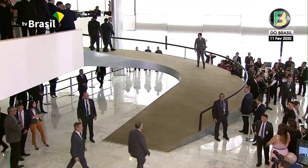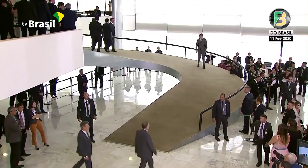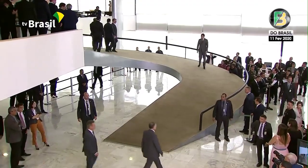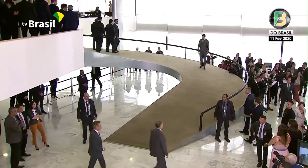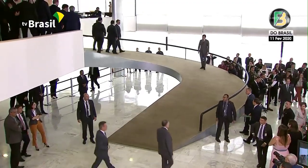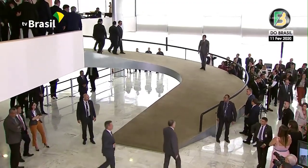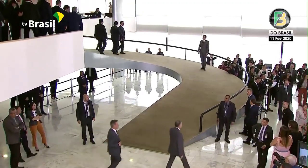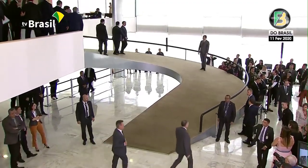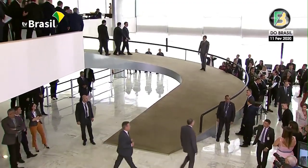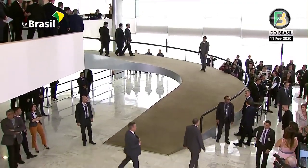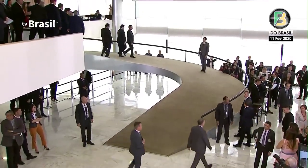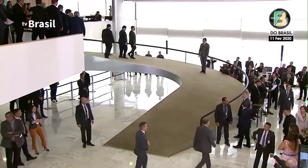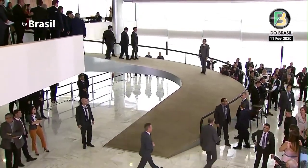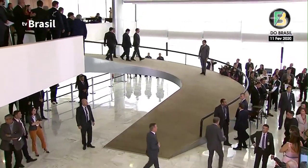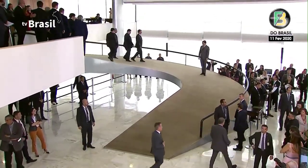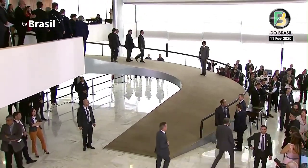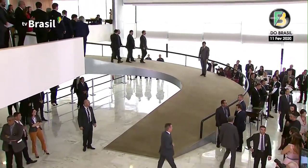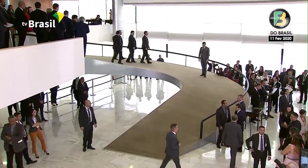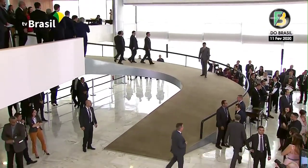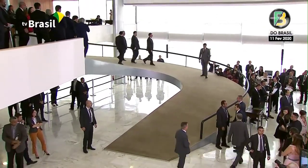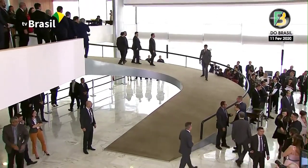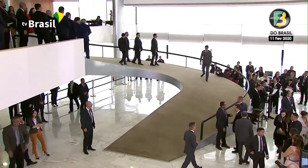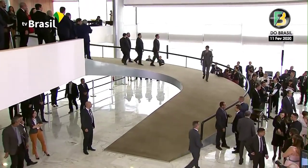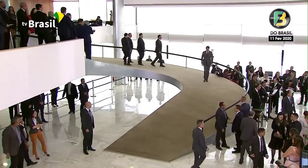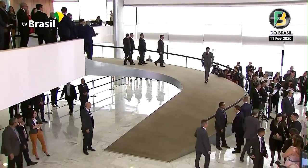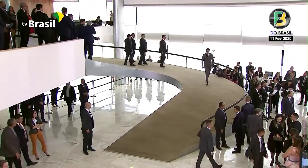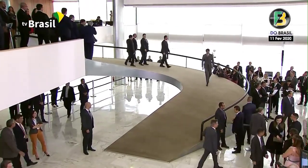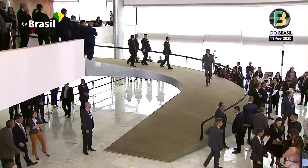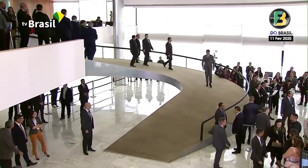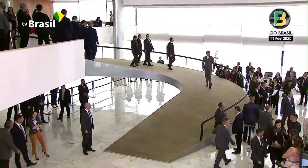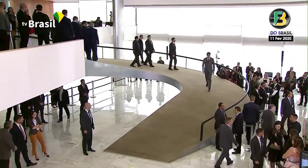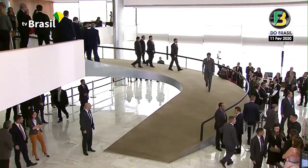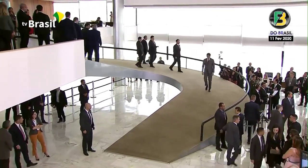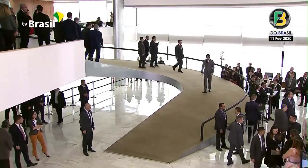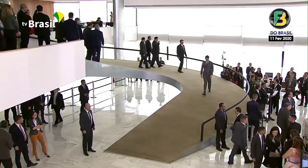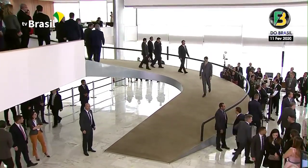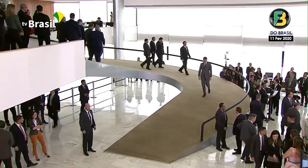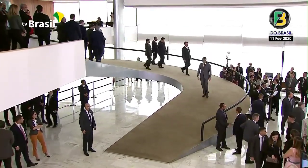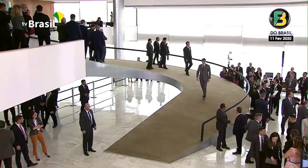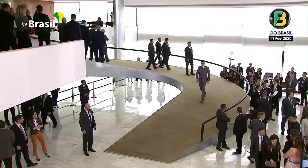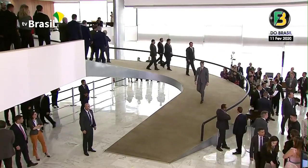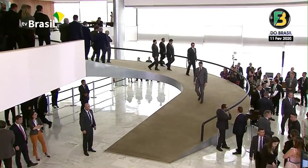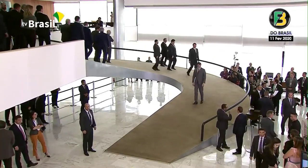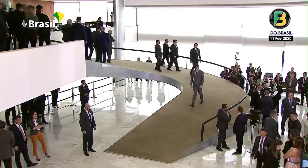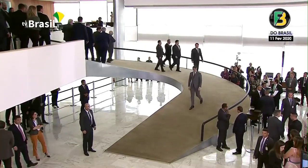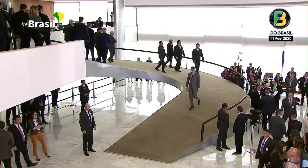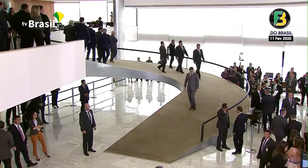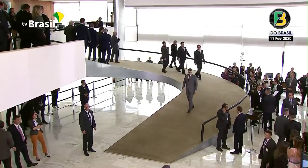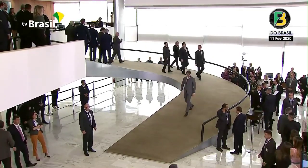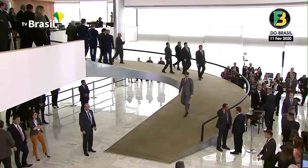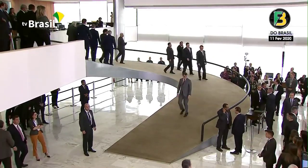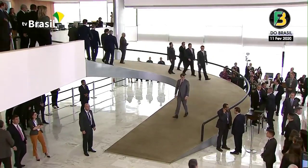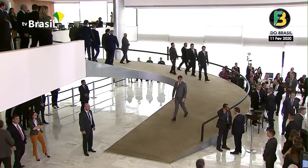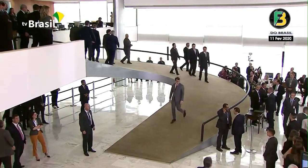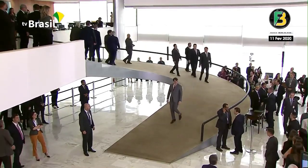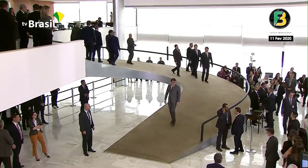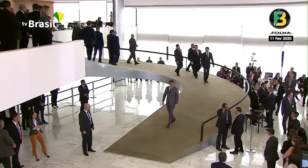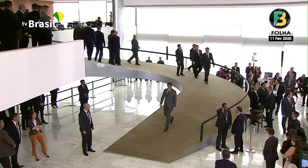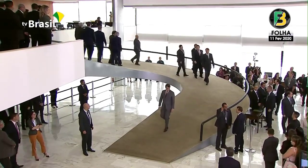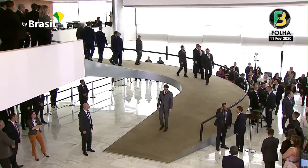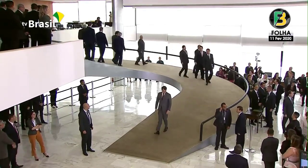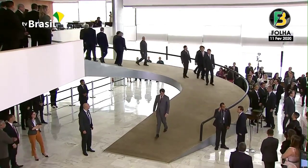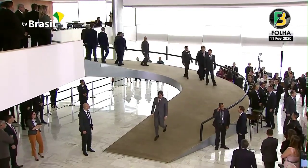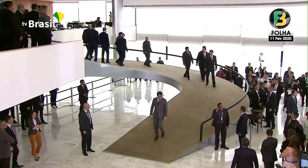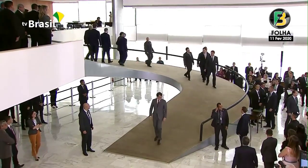Tribunal Federal, ministro Dias Toffoli, do ministro de Estado do Desenvolvimento Regional,